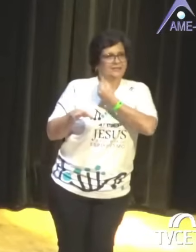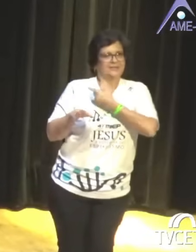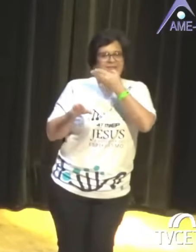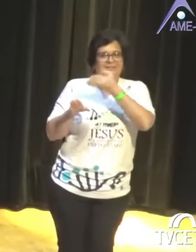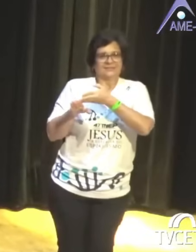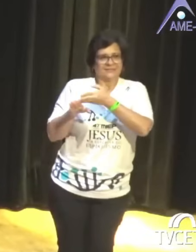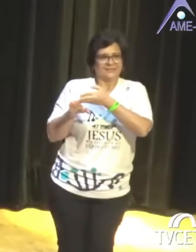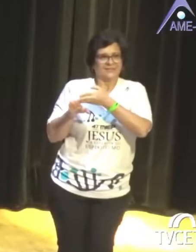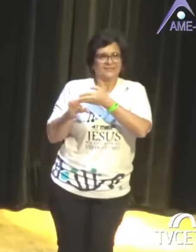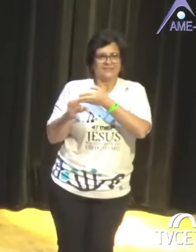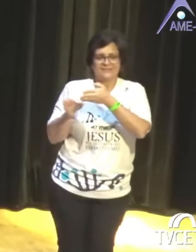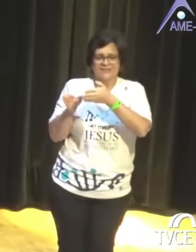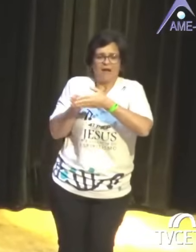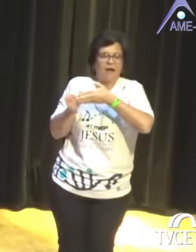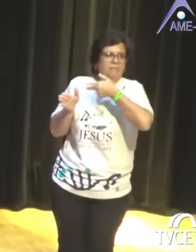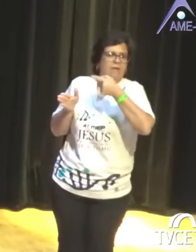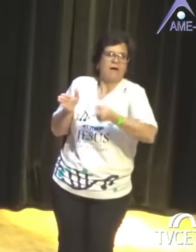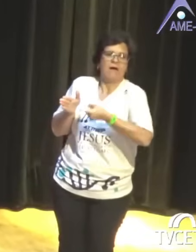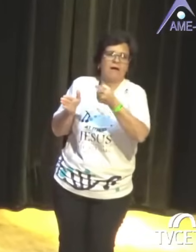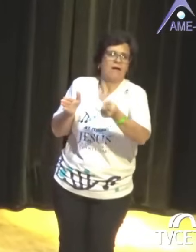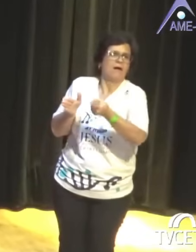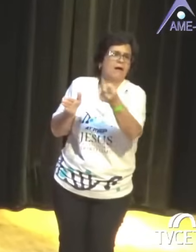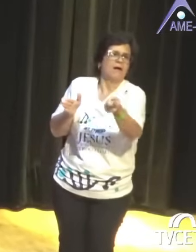e eu tenho a